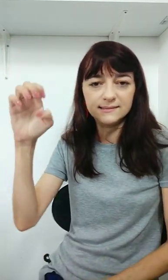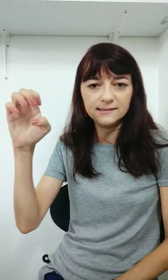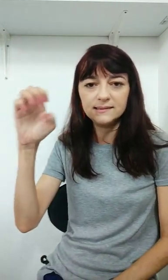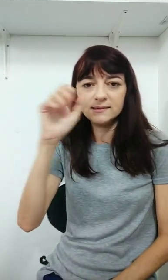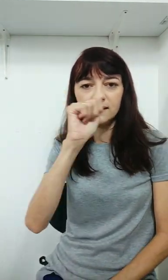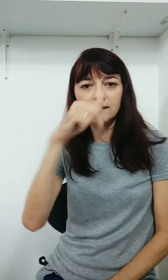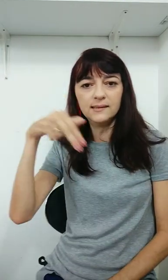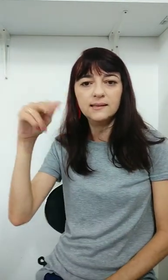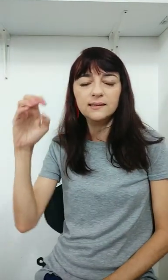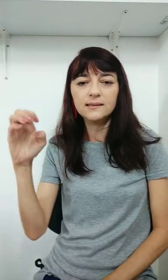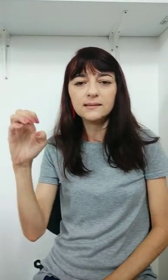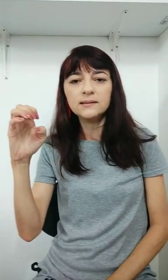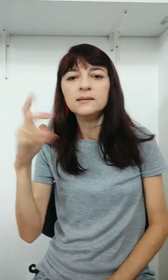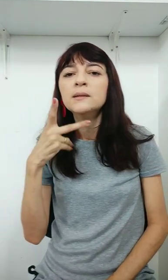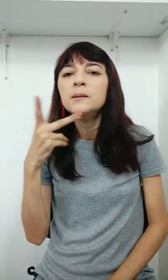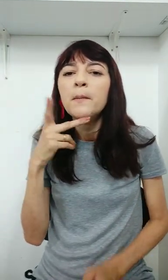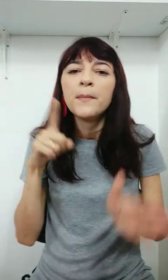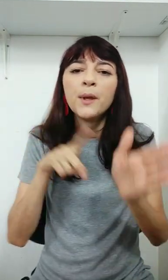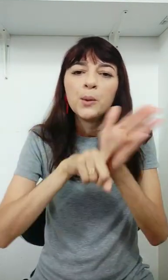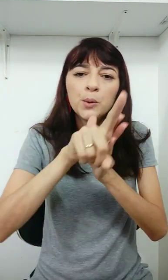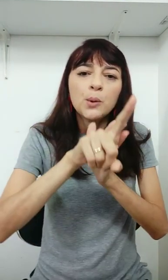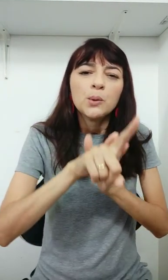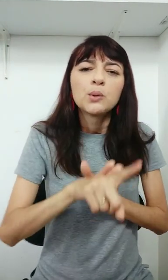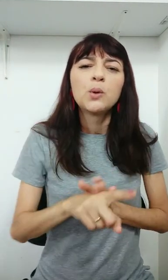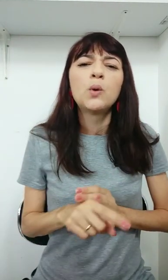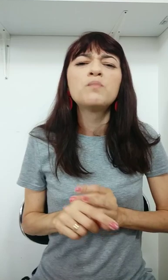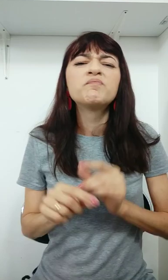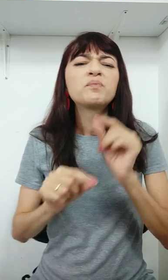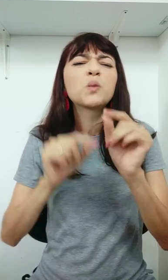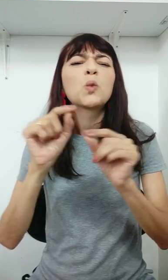A Anne, né, ela fez uma pergunta e comentou alguma coisa.